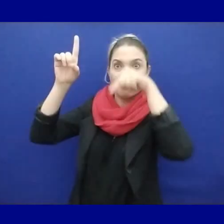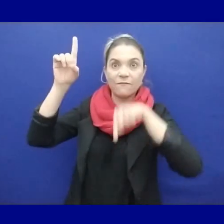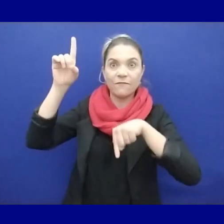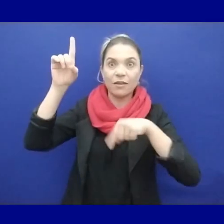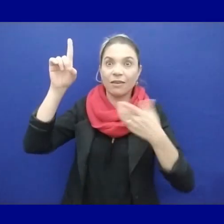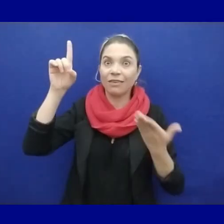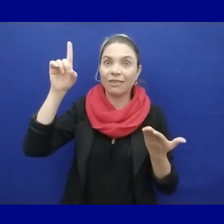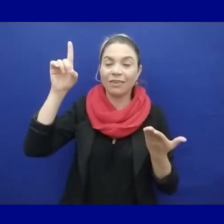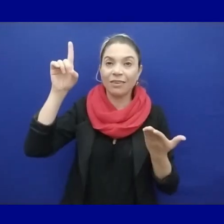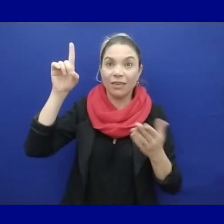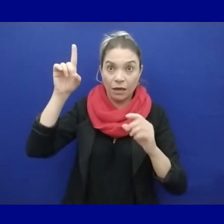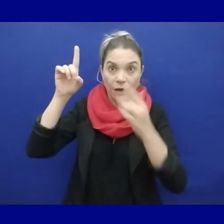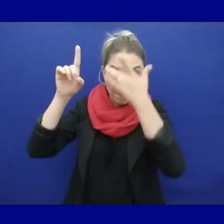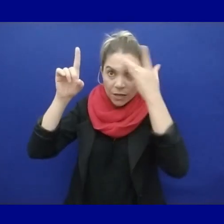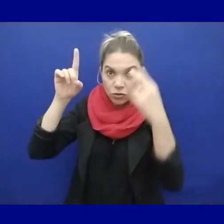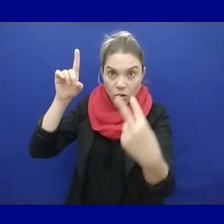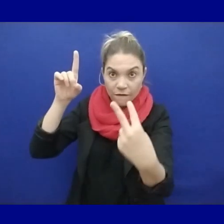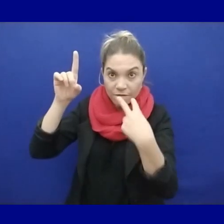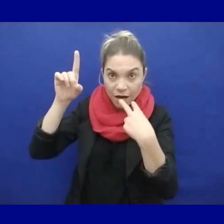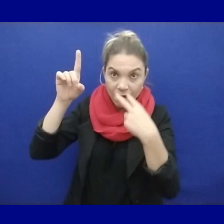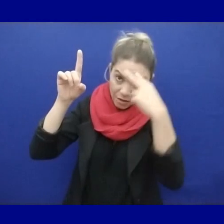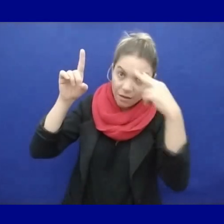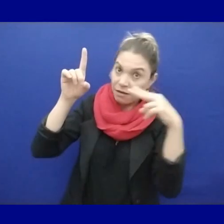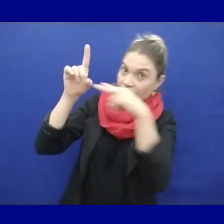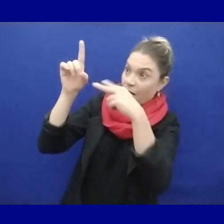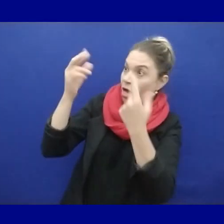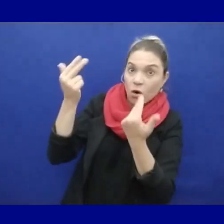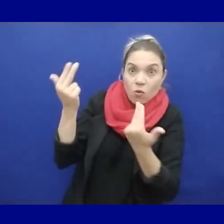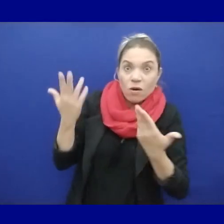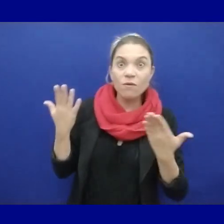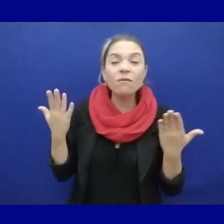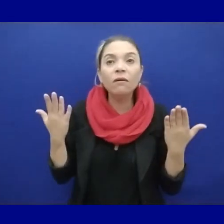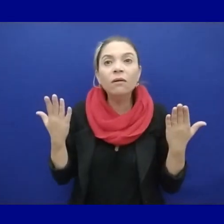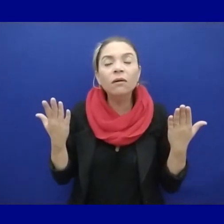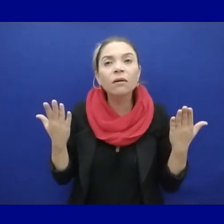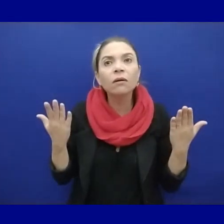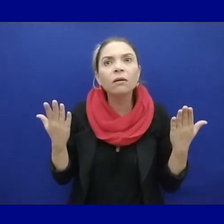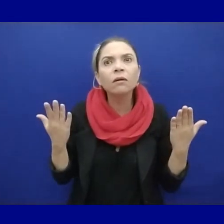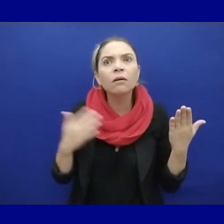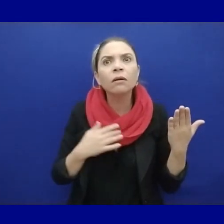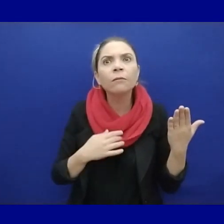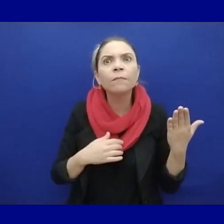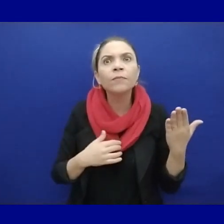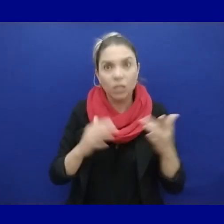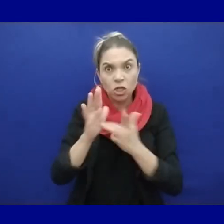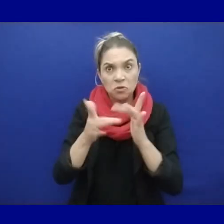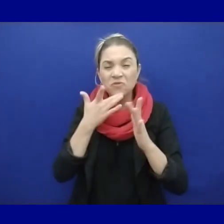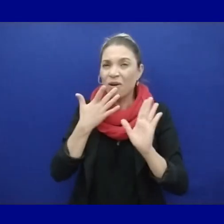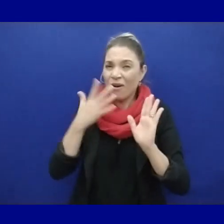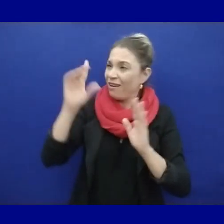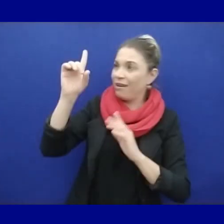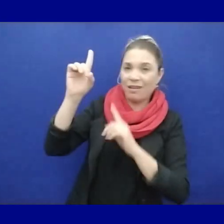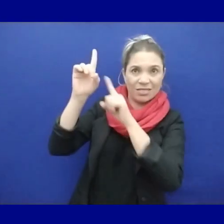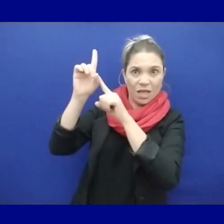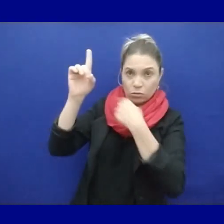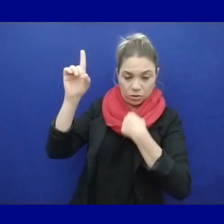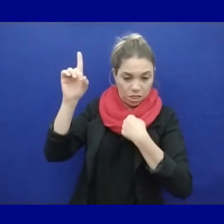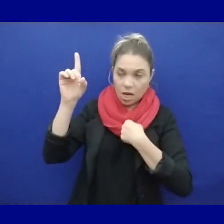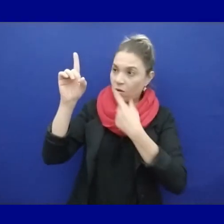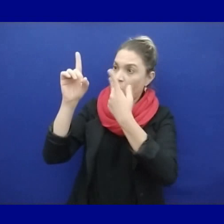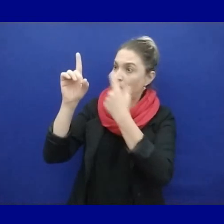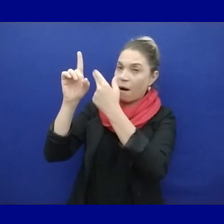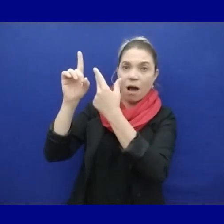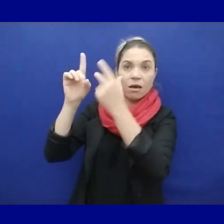me vê a mim, vê aquele que me enviou. Jesus disse: eu e o Pai somos um.